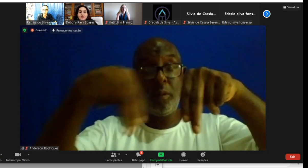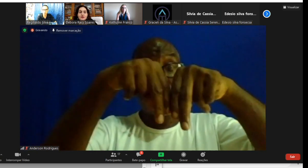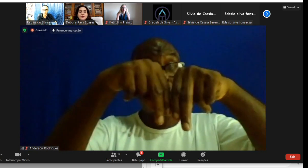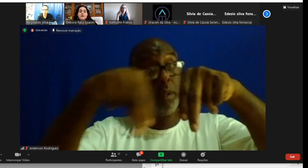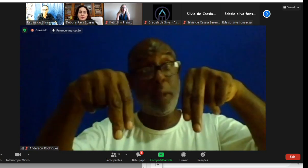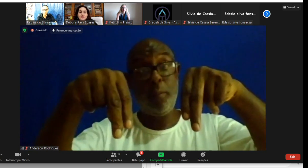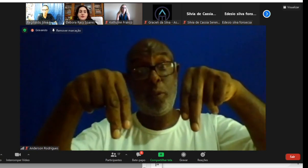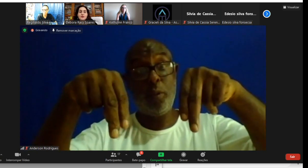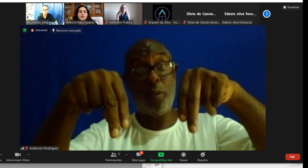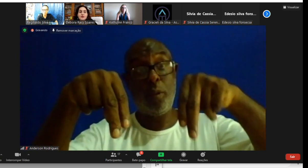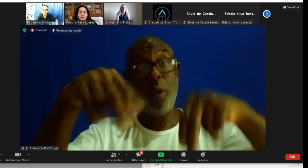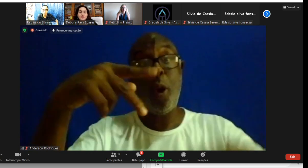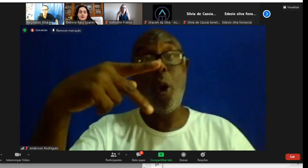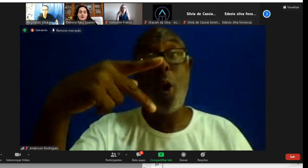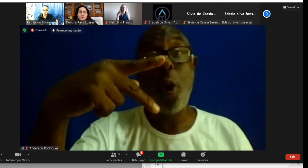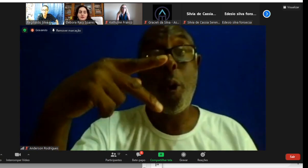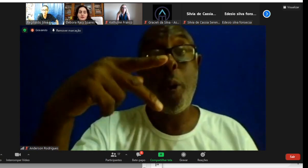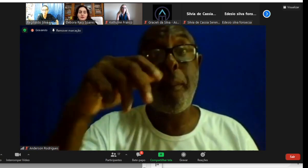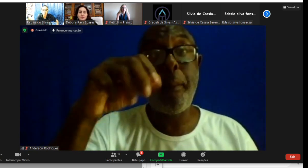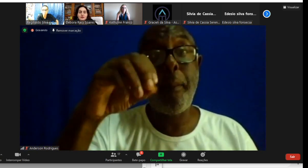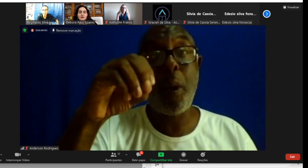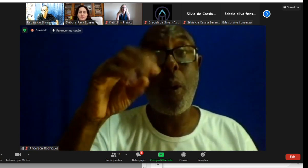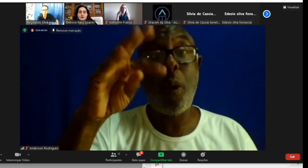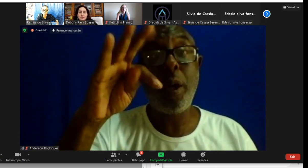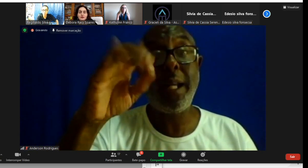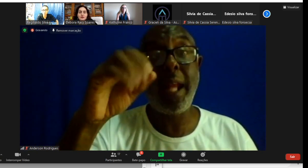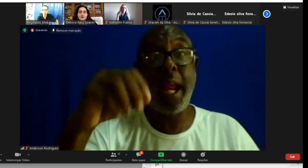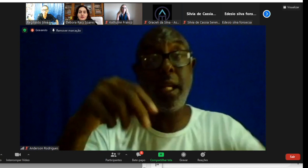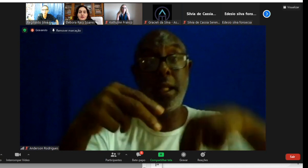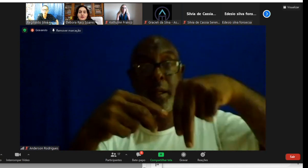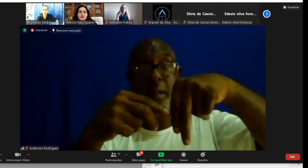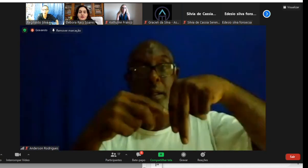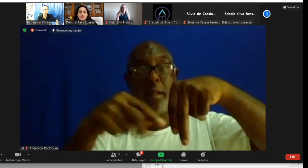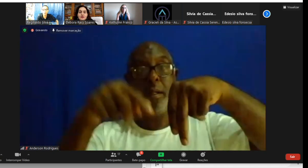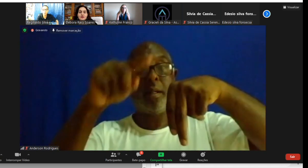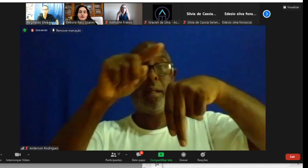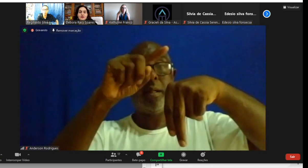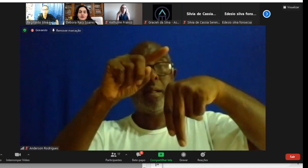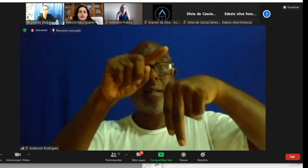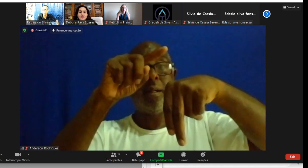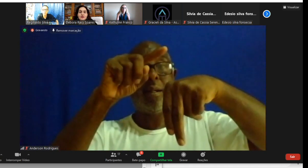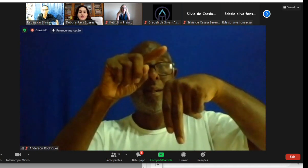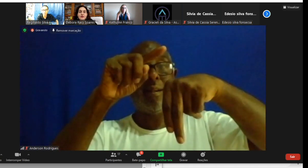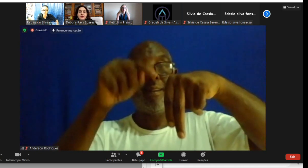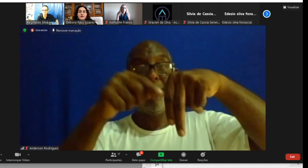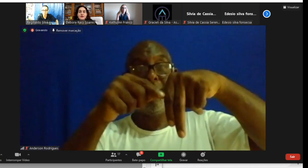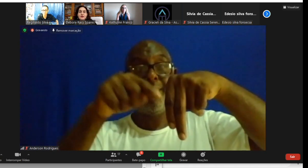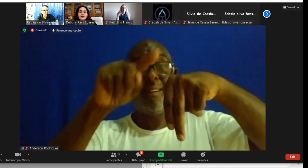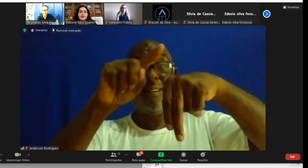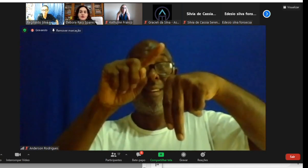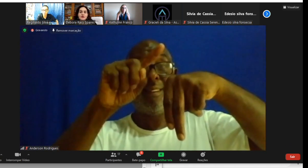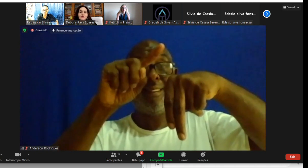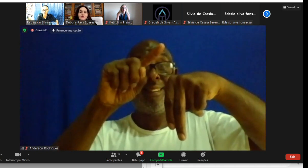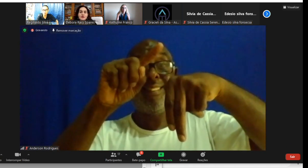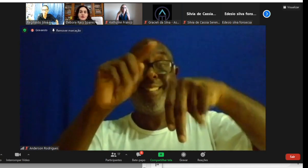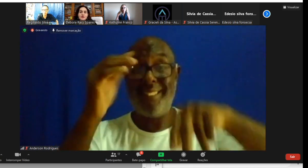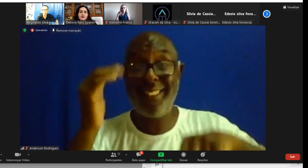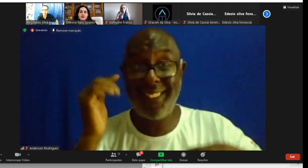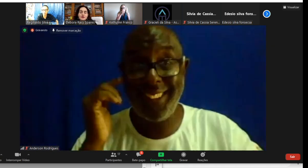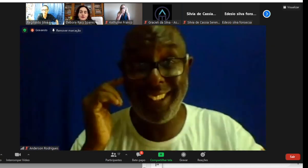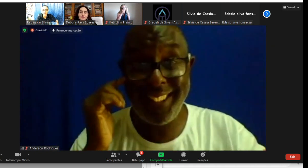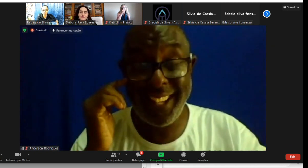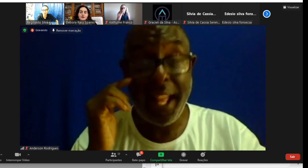primo. Esse é o sinal de número primo. Potência, Então nós temos